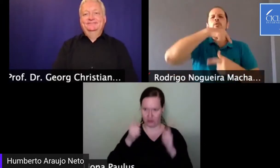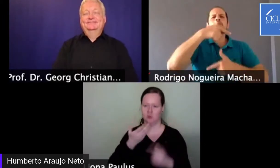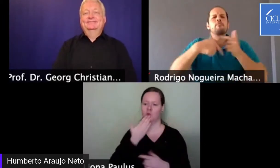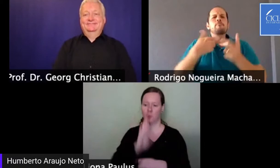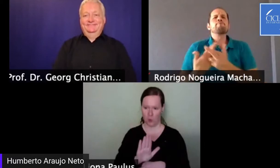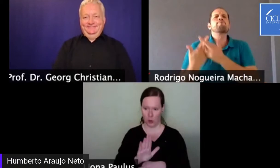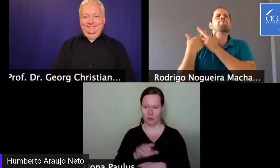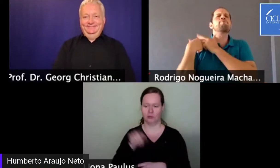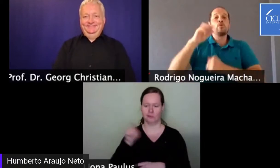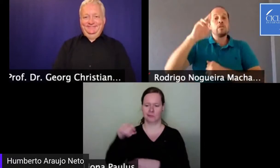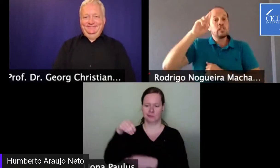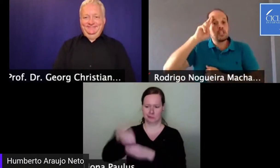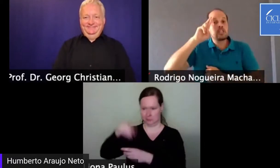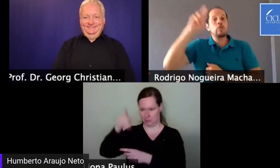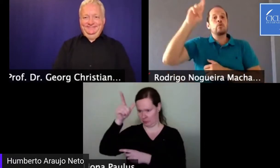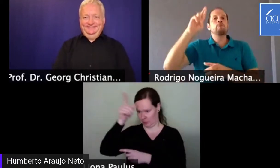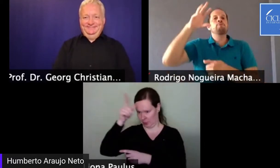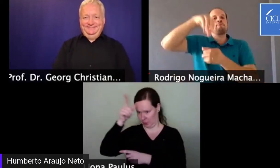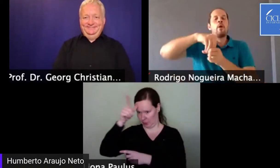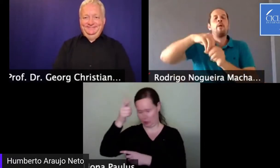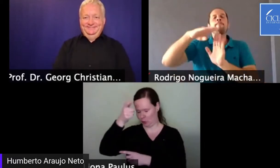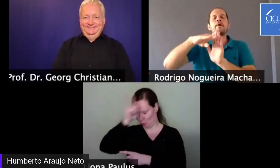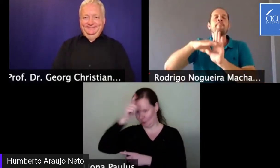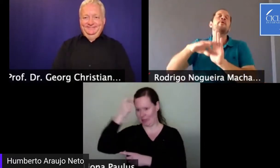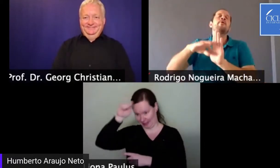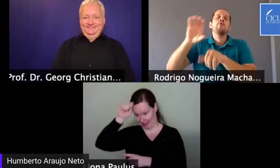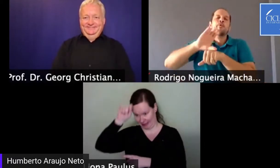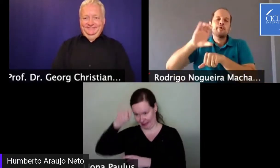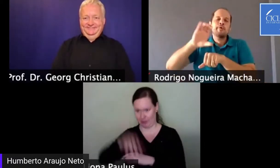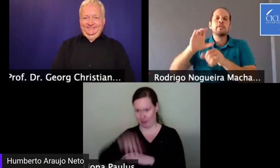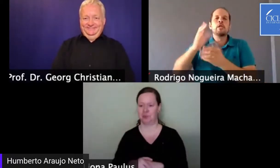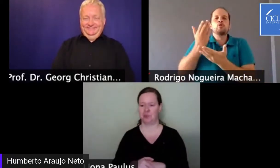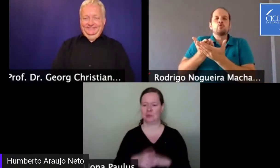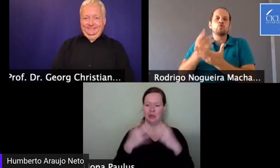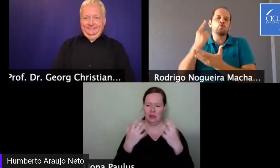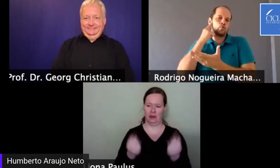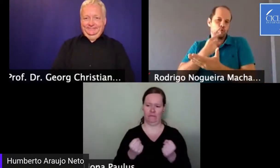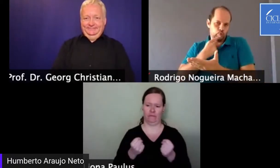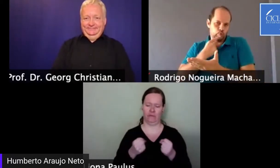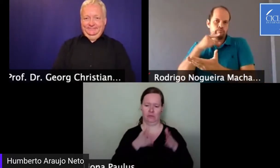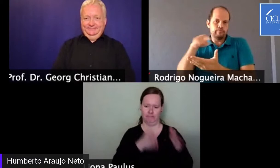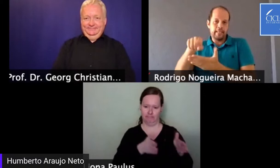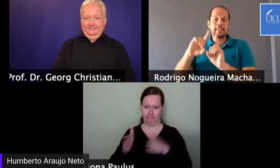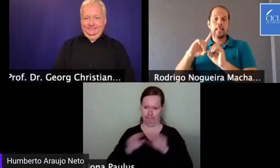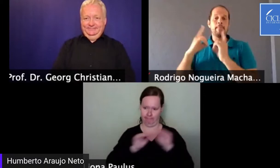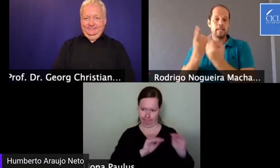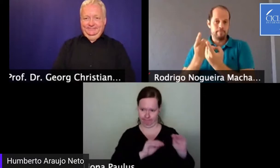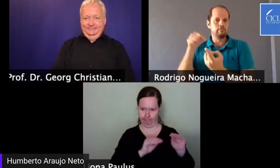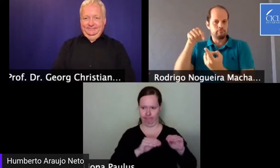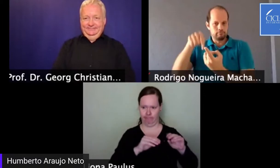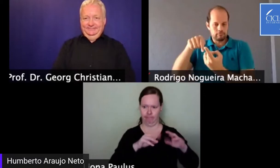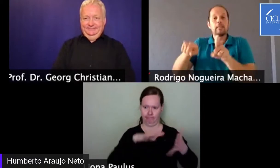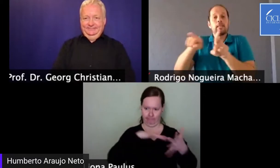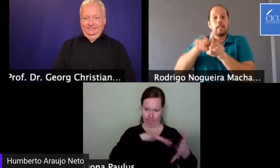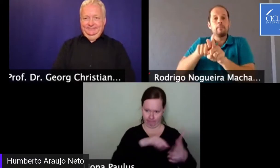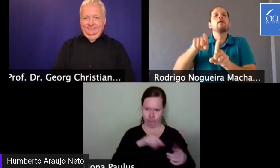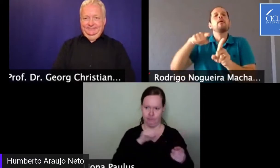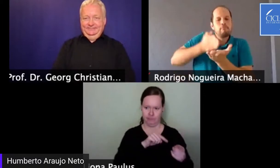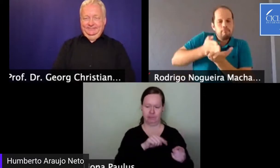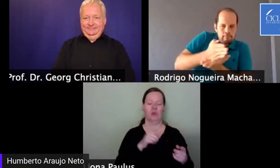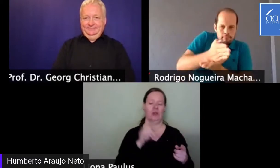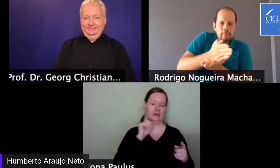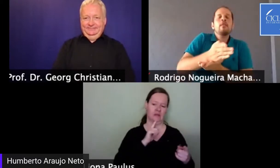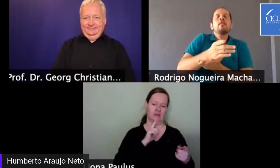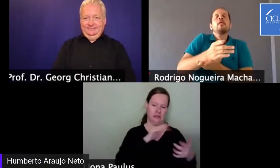que fica na cidade de Berlim, na Alemanha, e ele é responsável pelo departamento que lida com